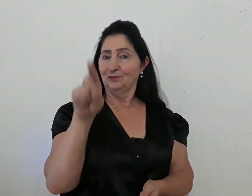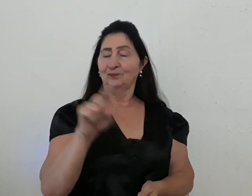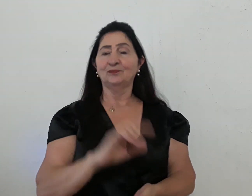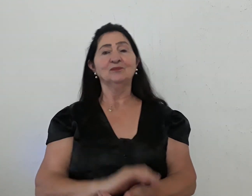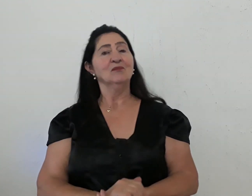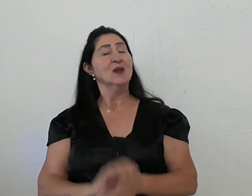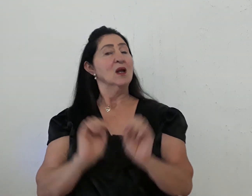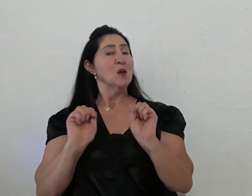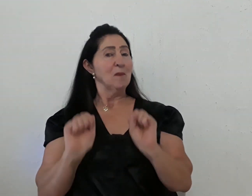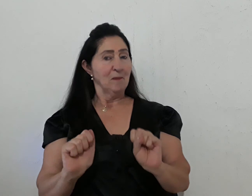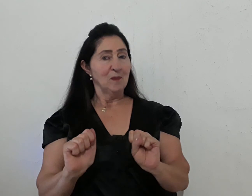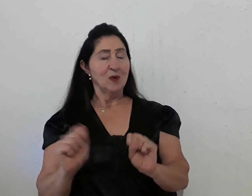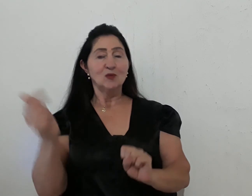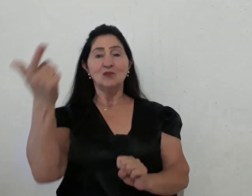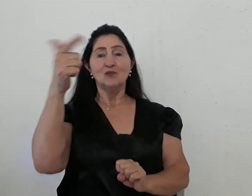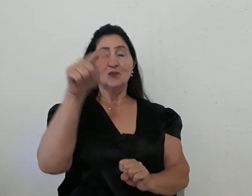pode retomar os seus estudos